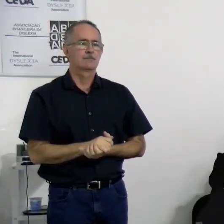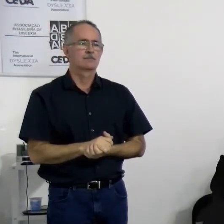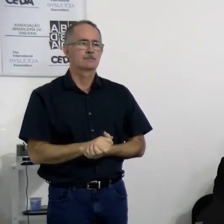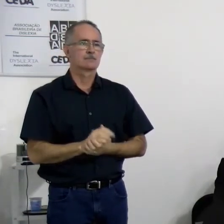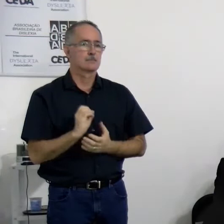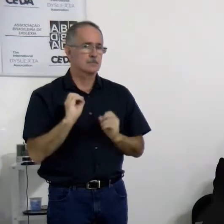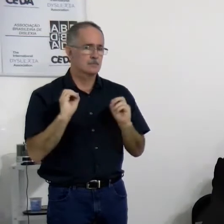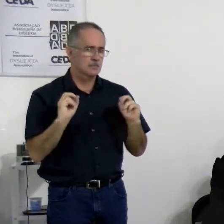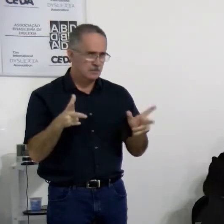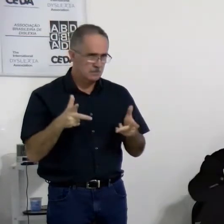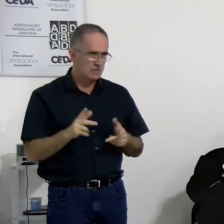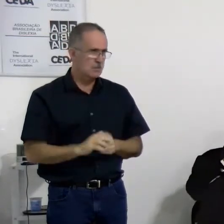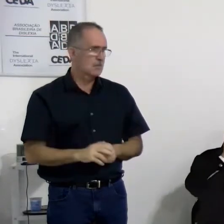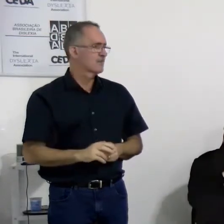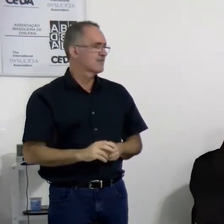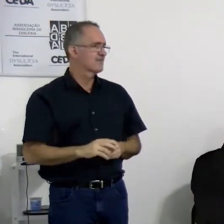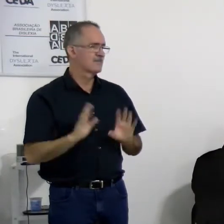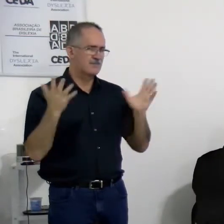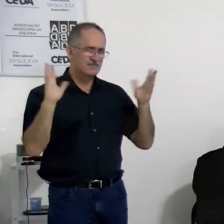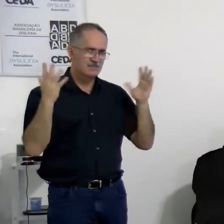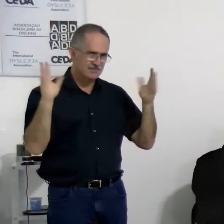Ok. Ok.